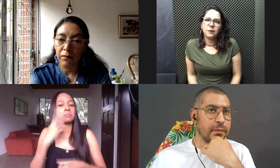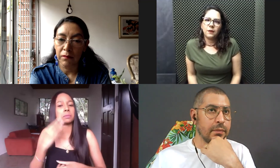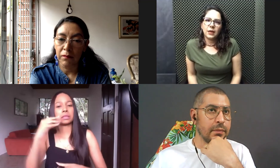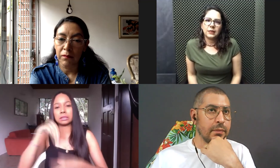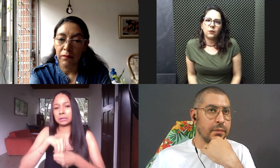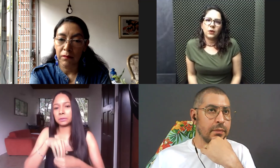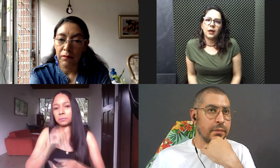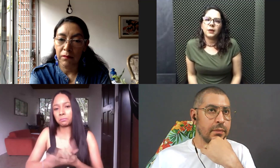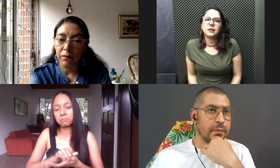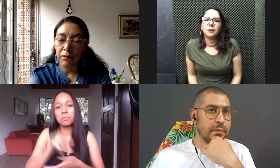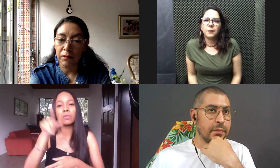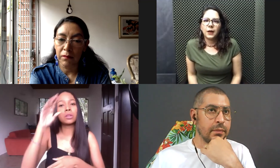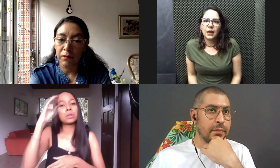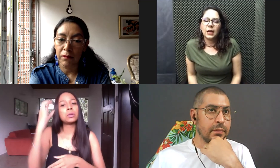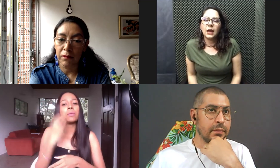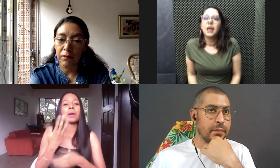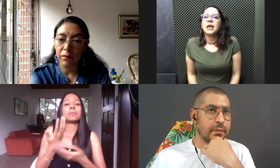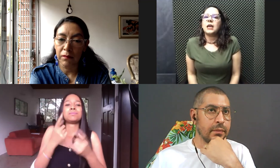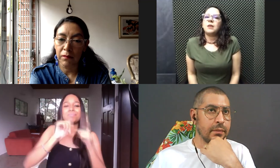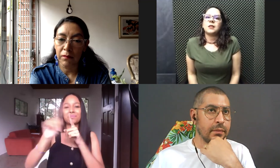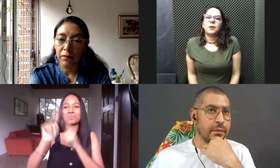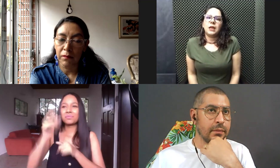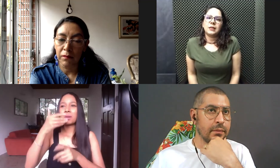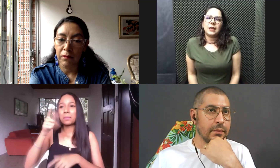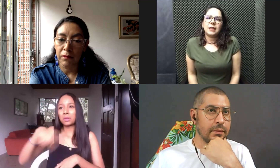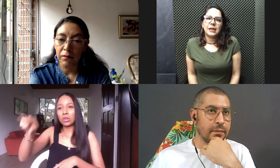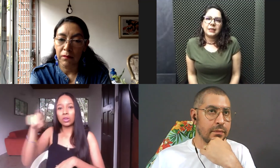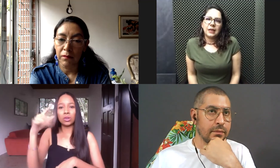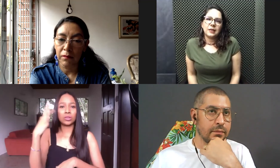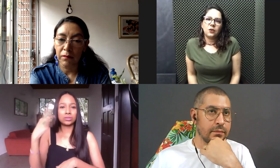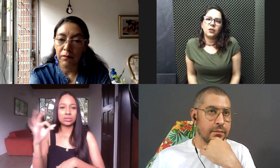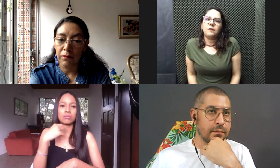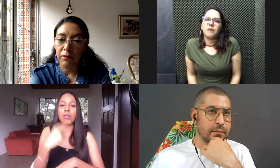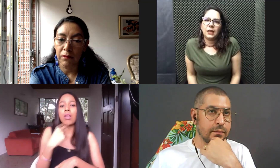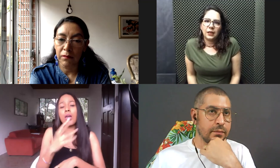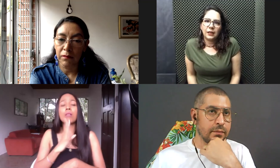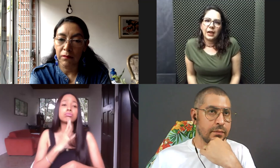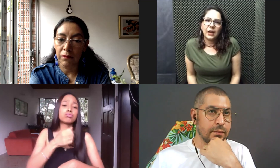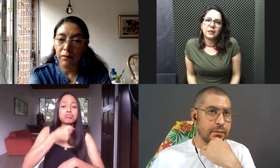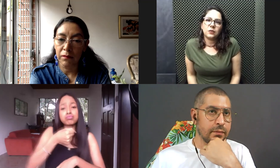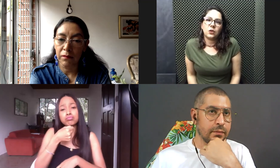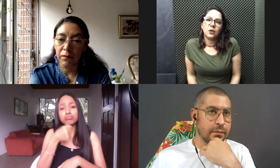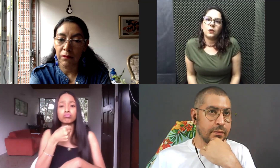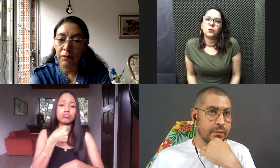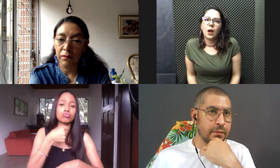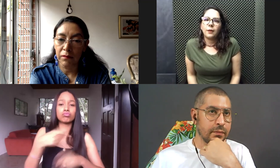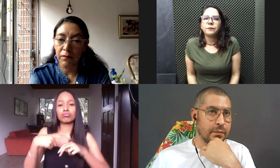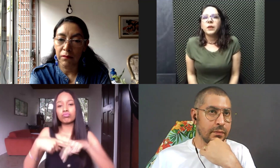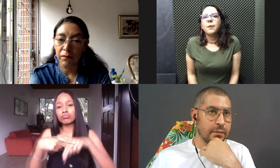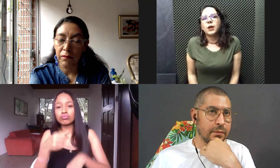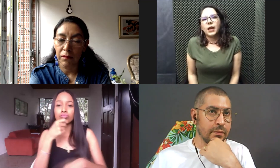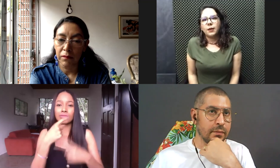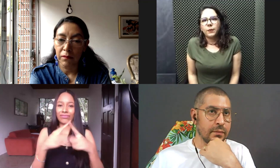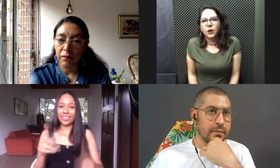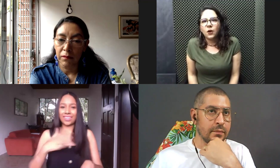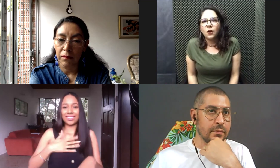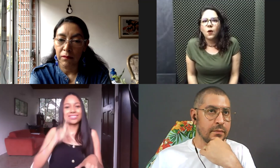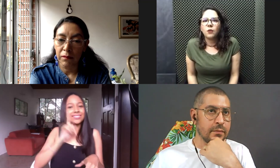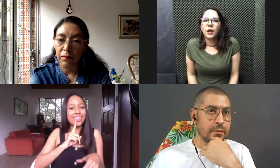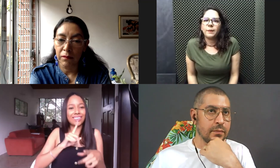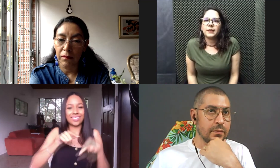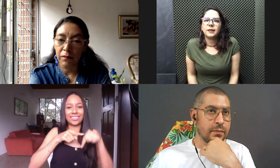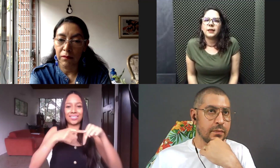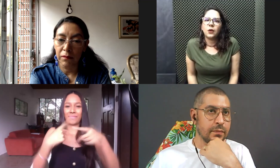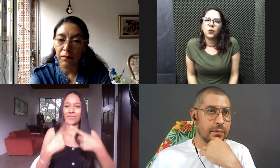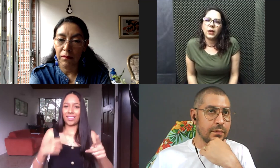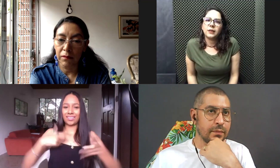en mi vida desde una edad más temprana y mi experiencia desde el cine ha sido diferente y desde la realización audiovisual. Por ejemplo, cuando